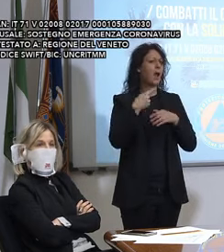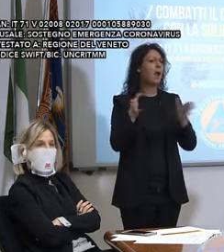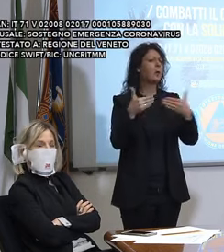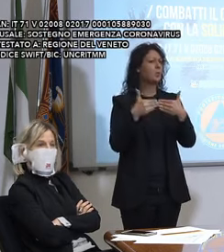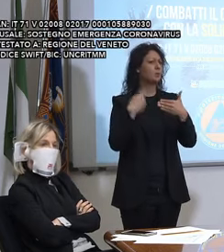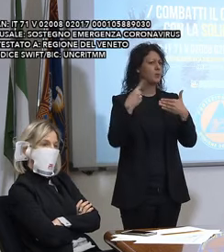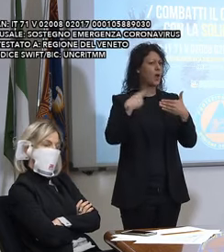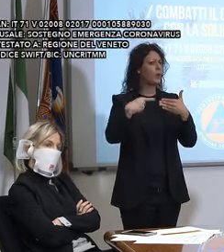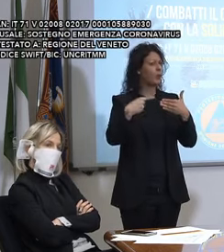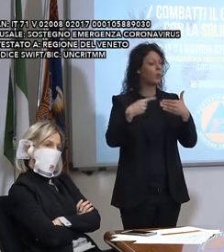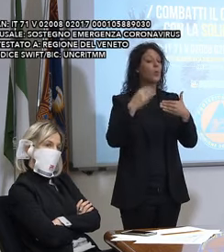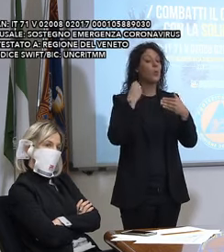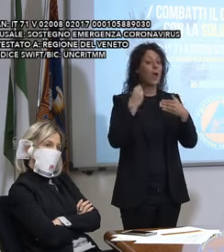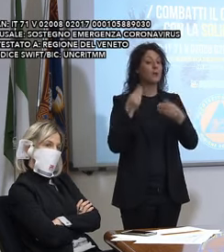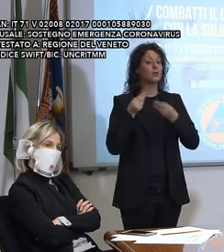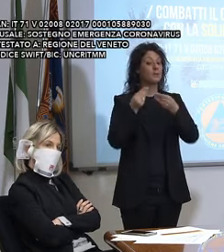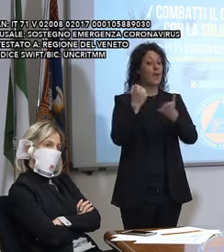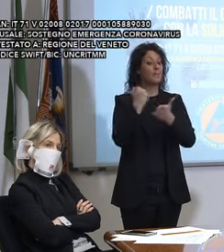di sperimentazione.